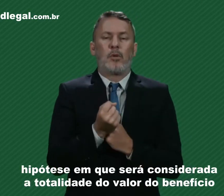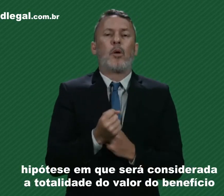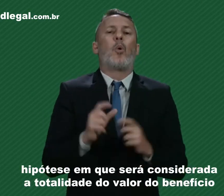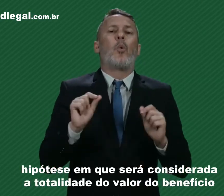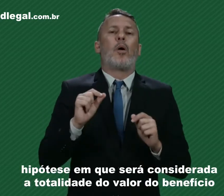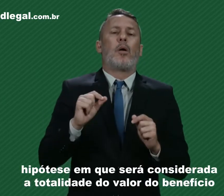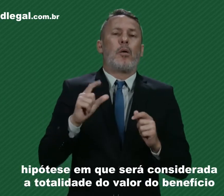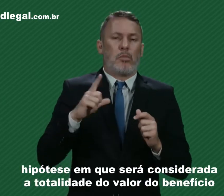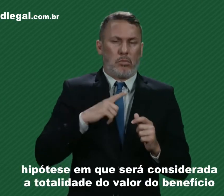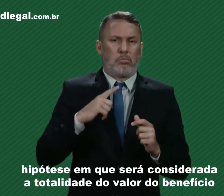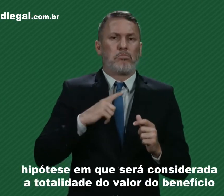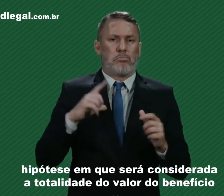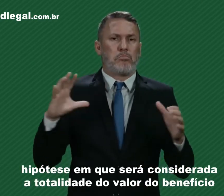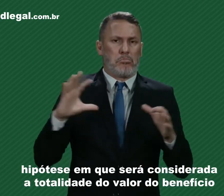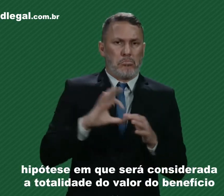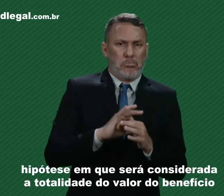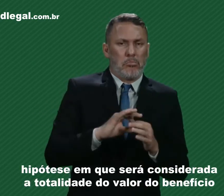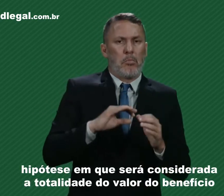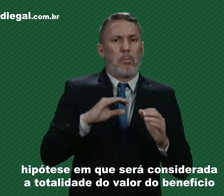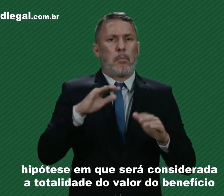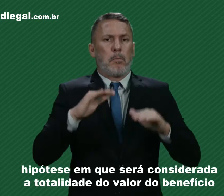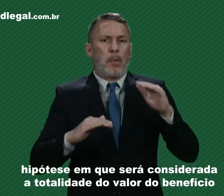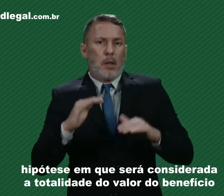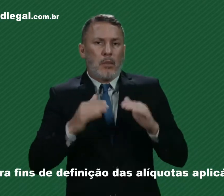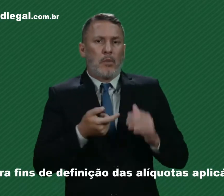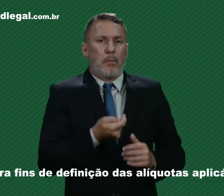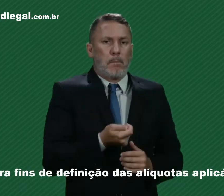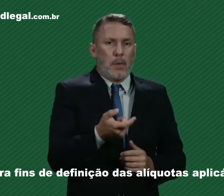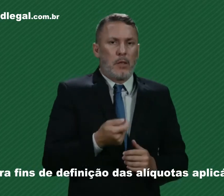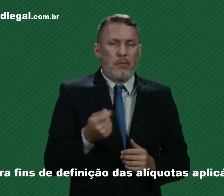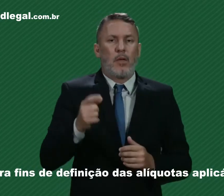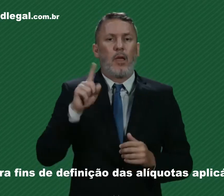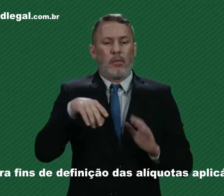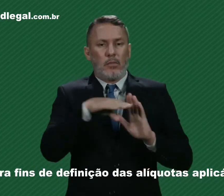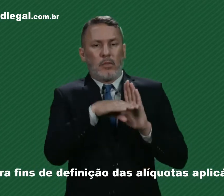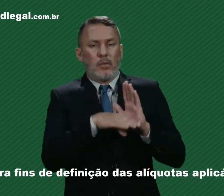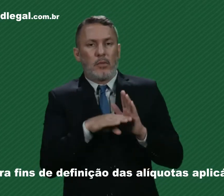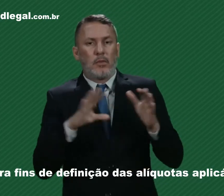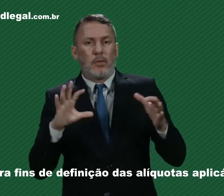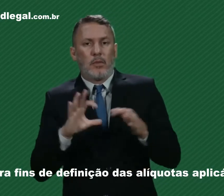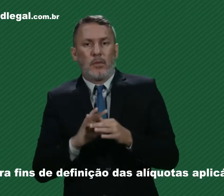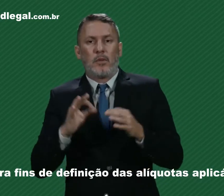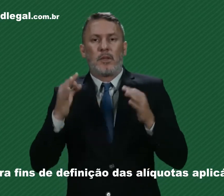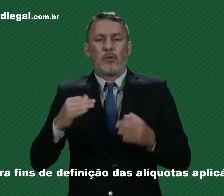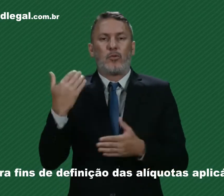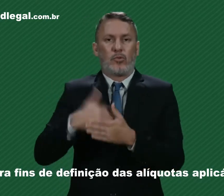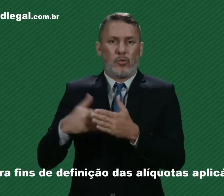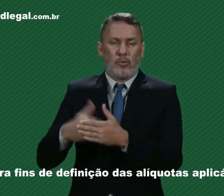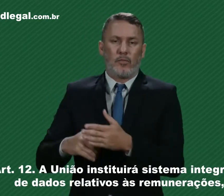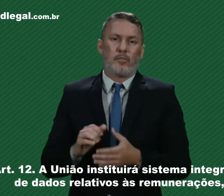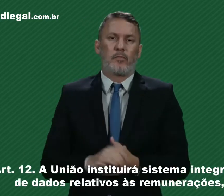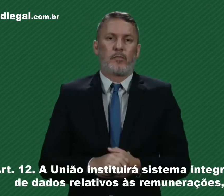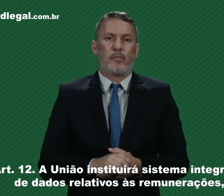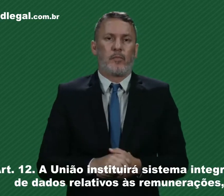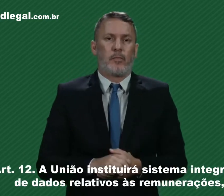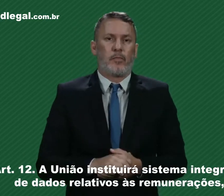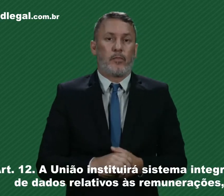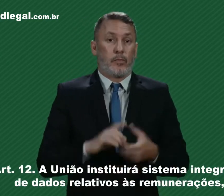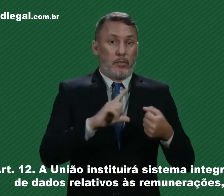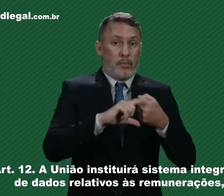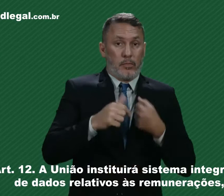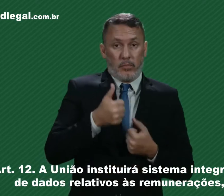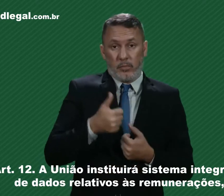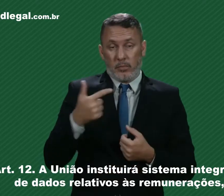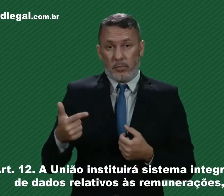será considerada a totalidade do valor do benefício para fins de definição das alíquotas aplicáveis. Artigo 12.